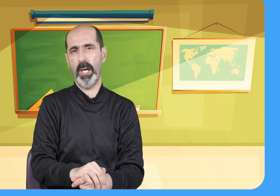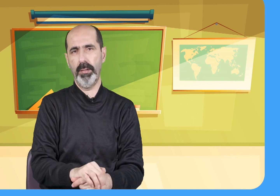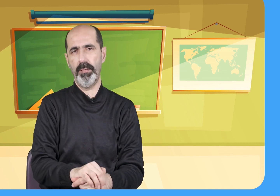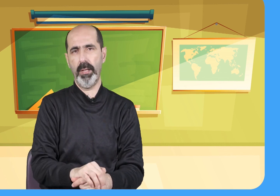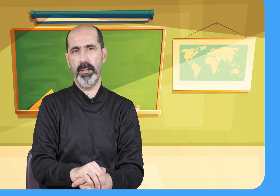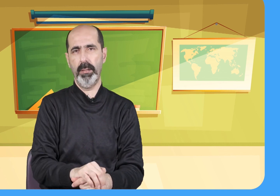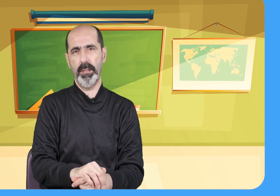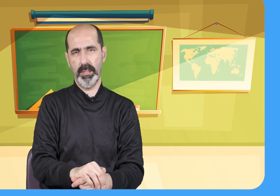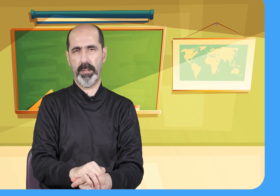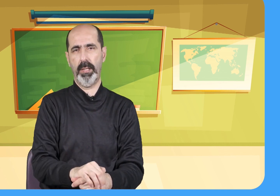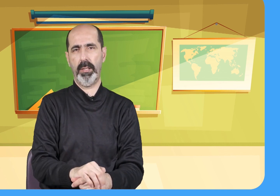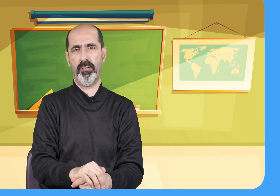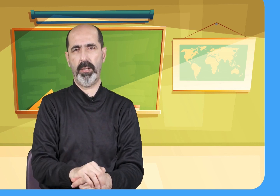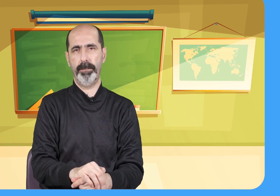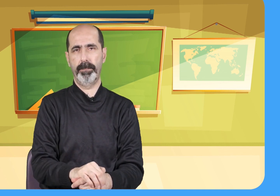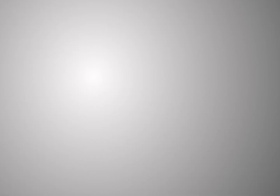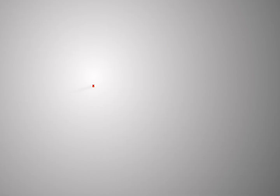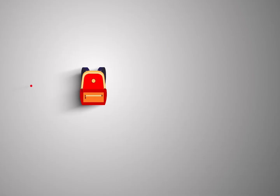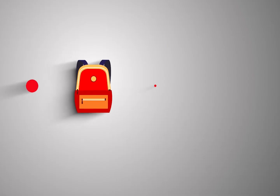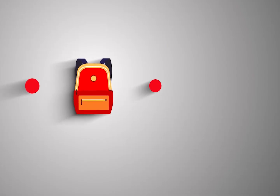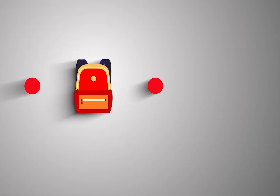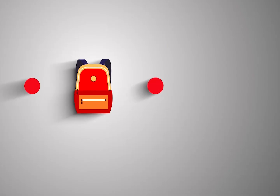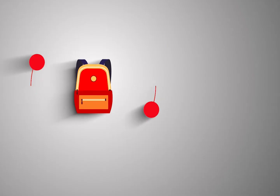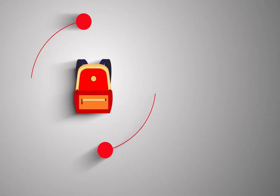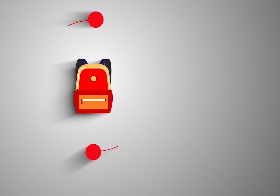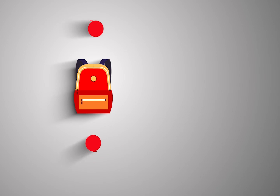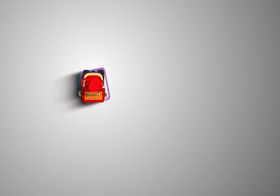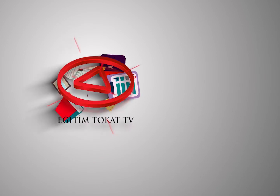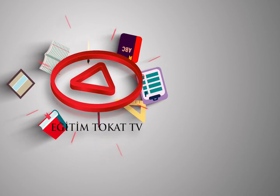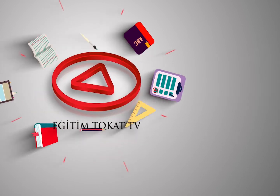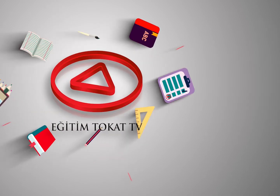Kendinize iyi bakın Arkadaşlar bu da